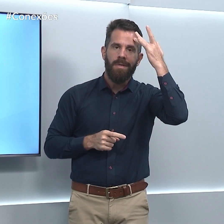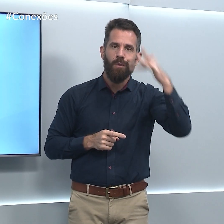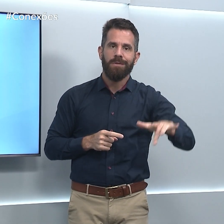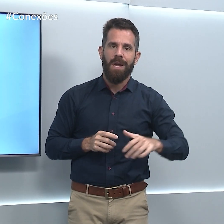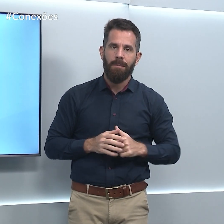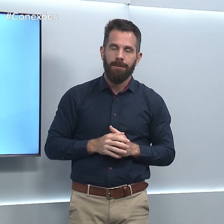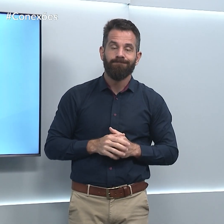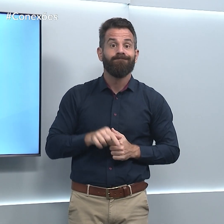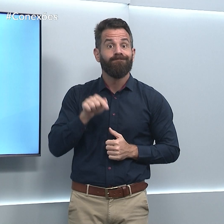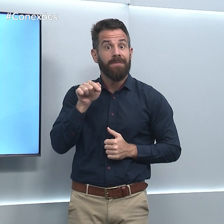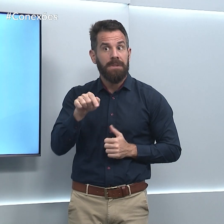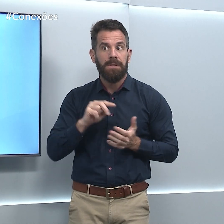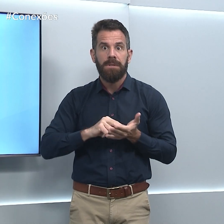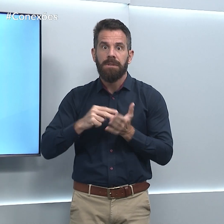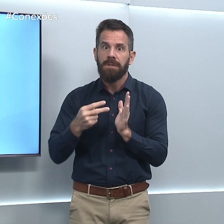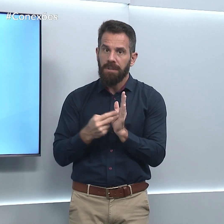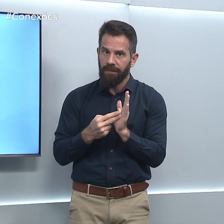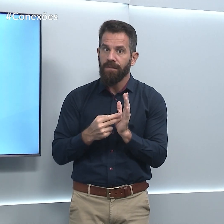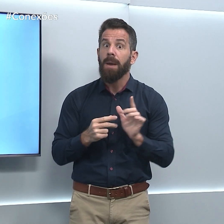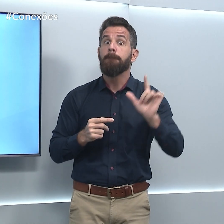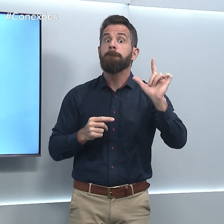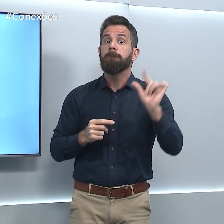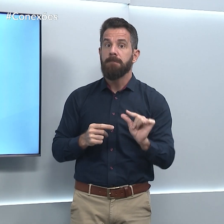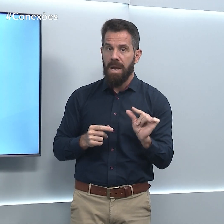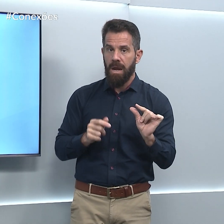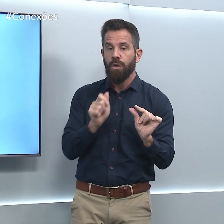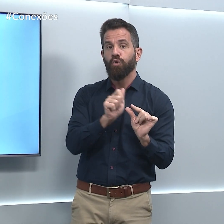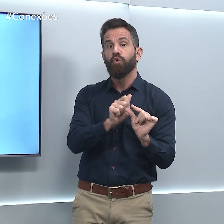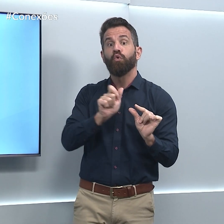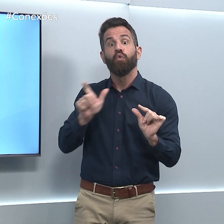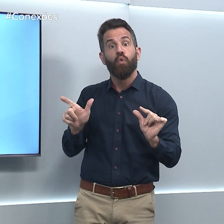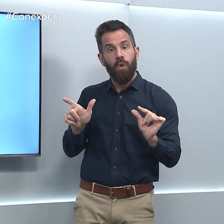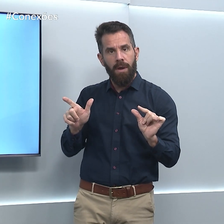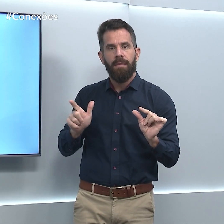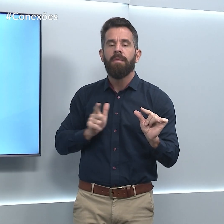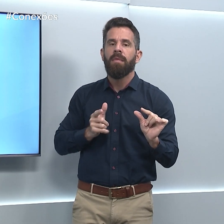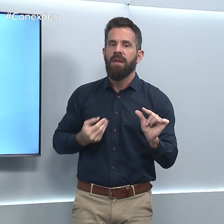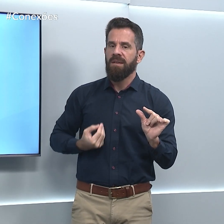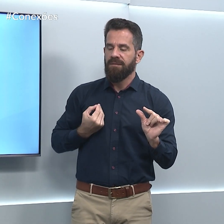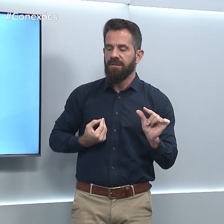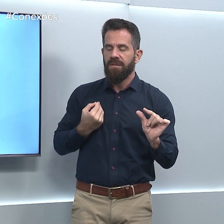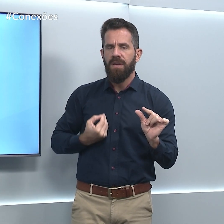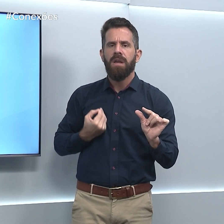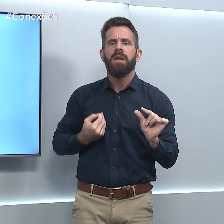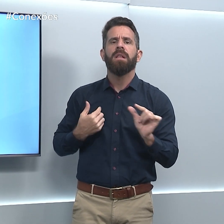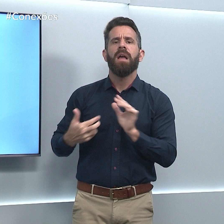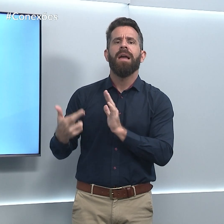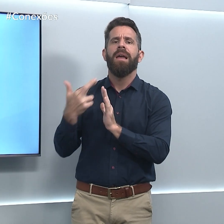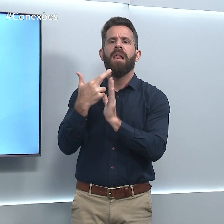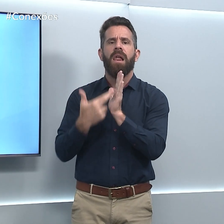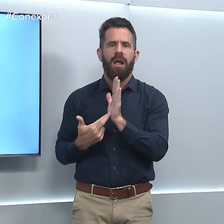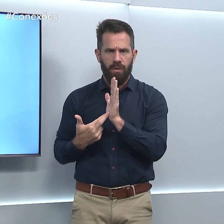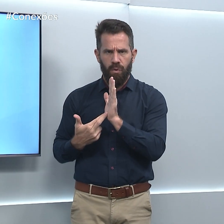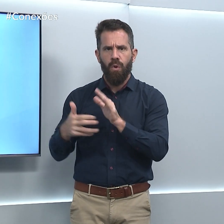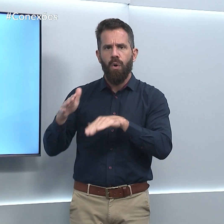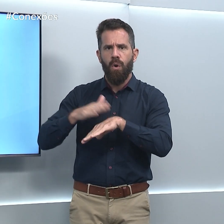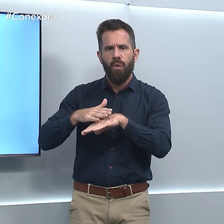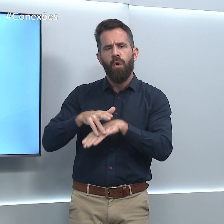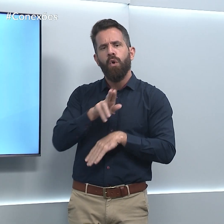é menor do que os 56% apontados anteriormente por um relatório do programa